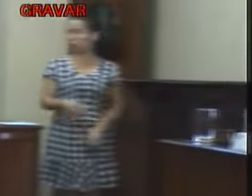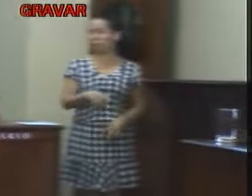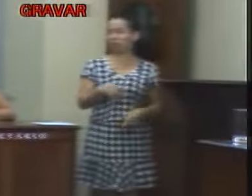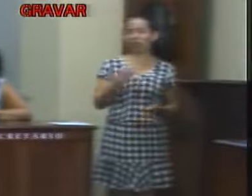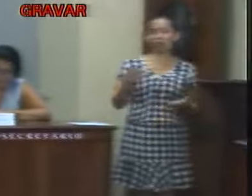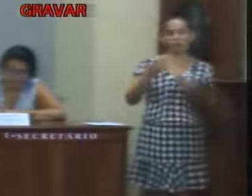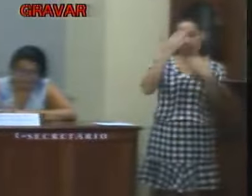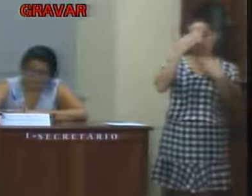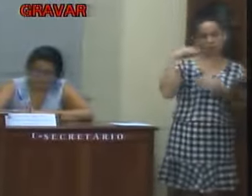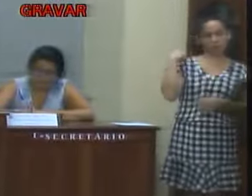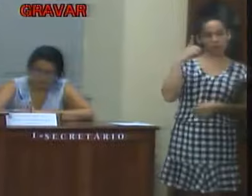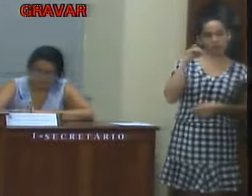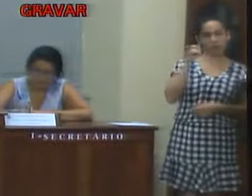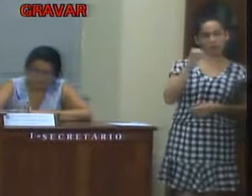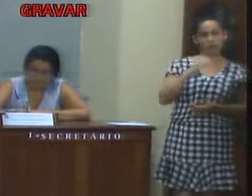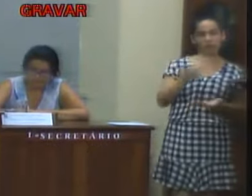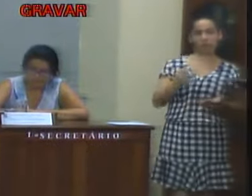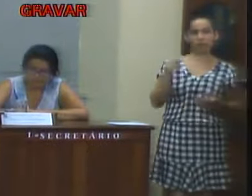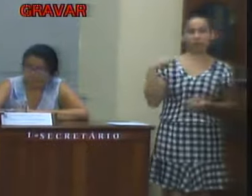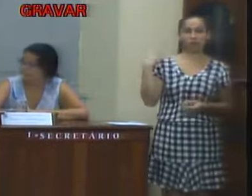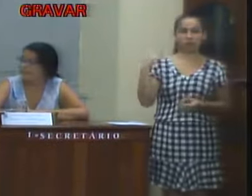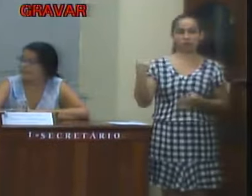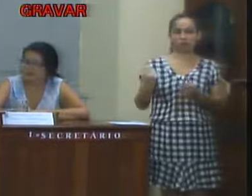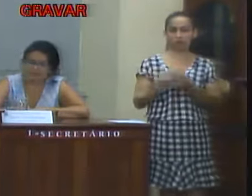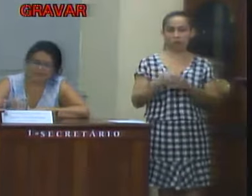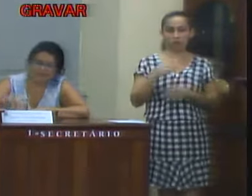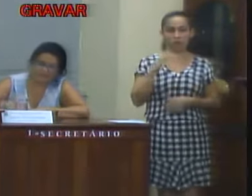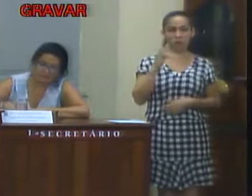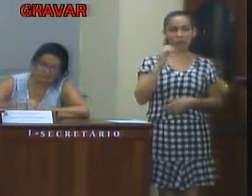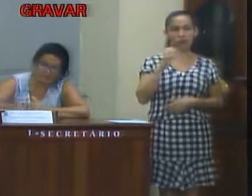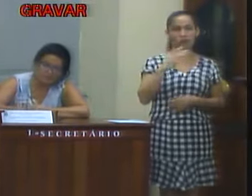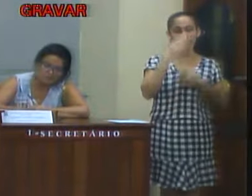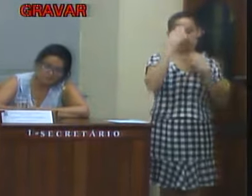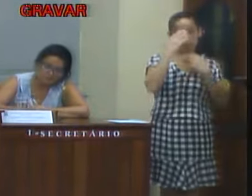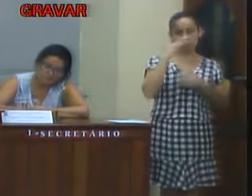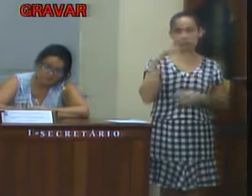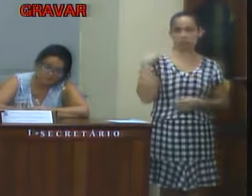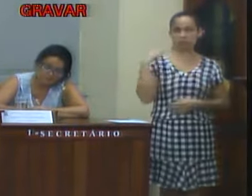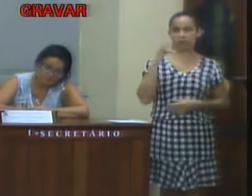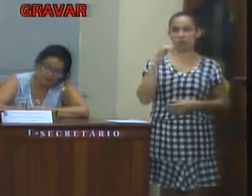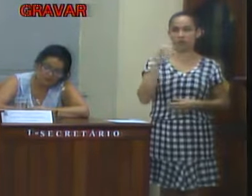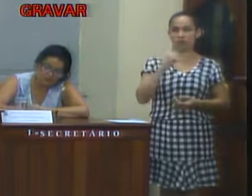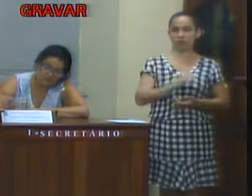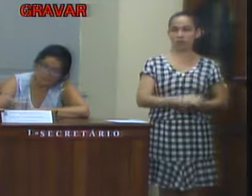Obrigado, vereador David. Fabiane Vasconcelos. Vereador Fábio Antônio.